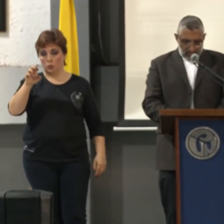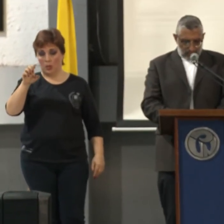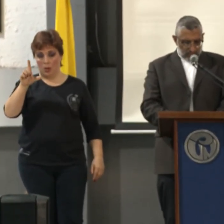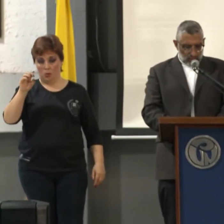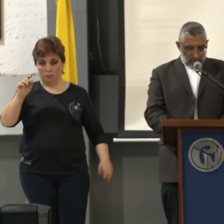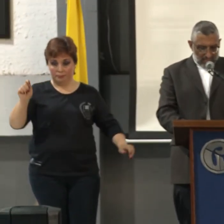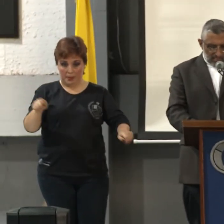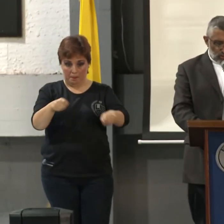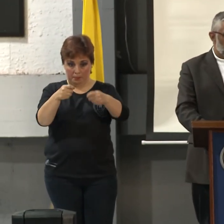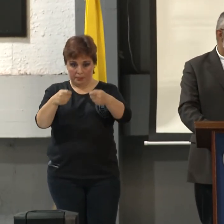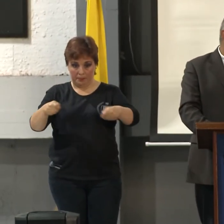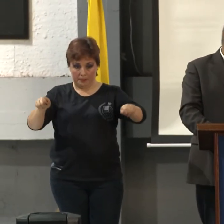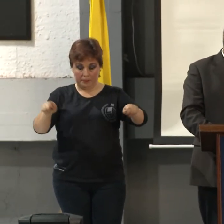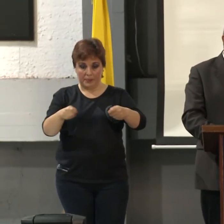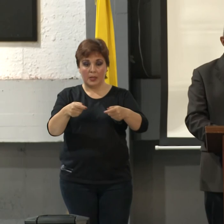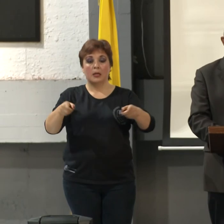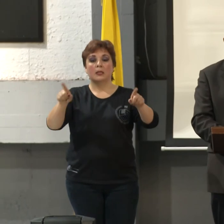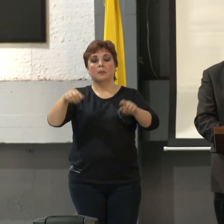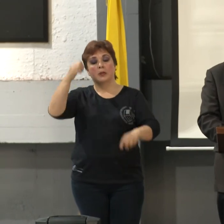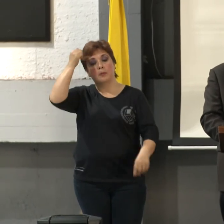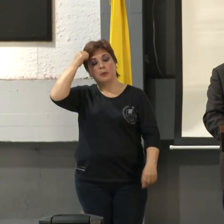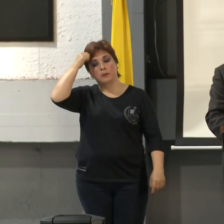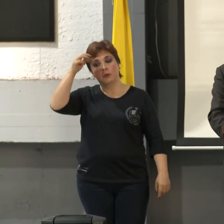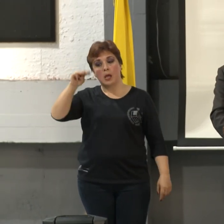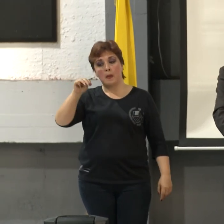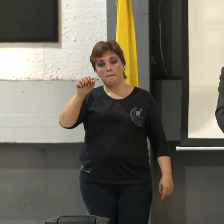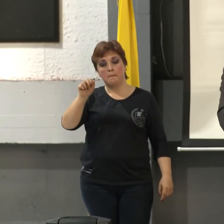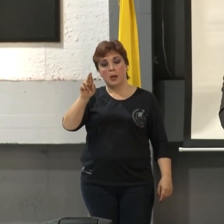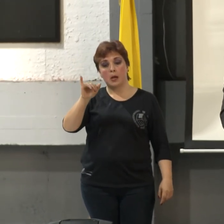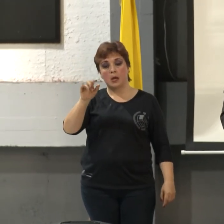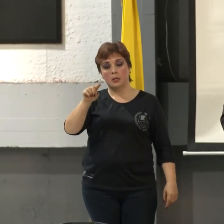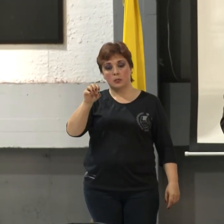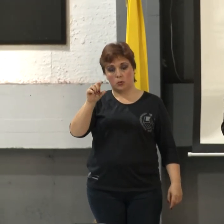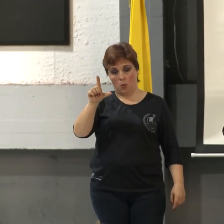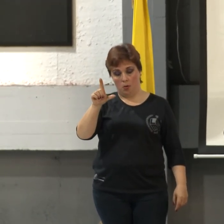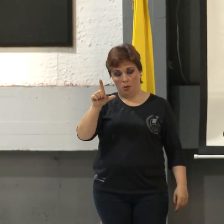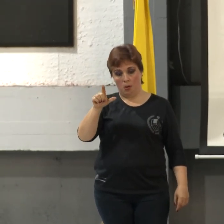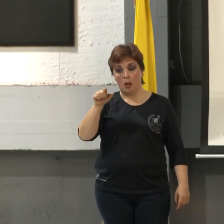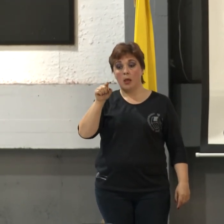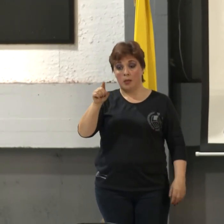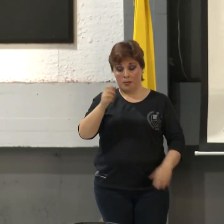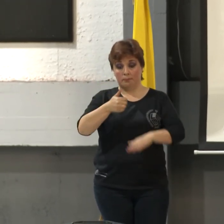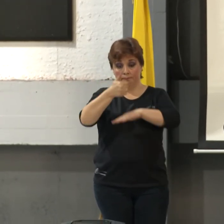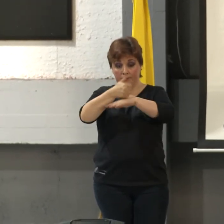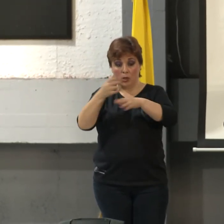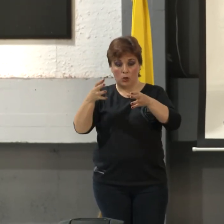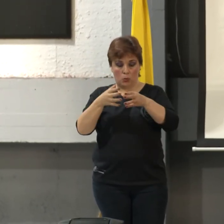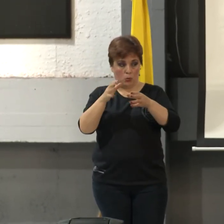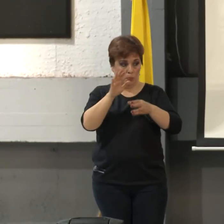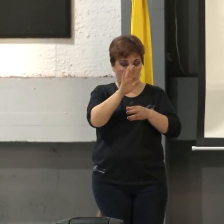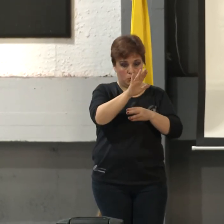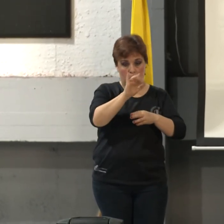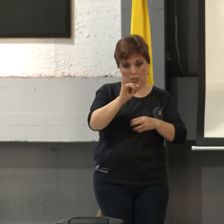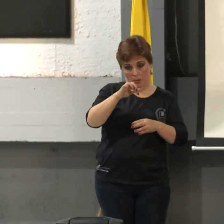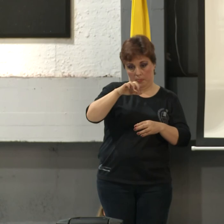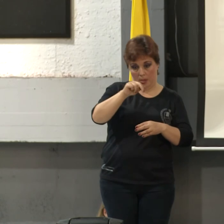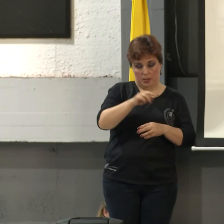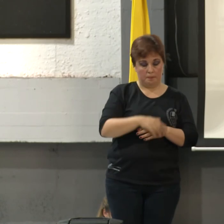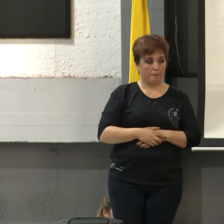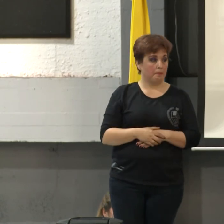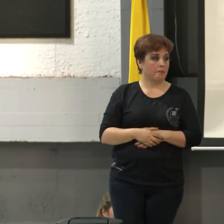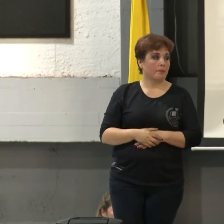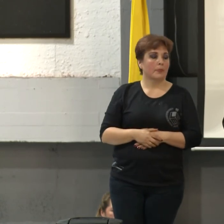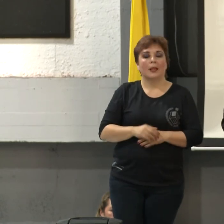la profesora marisol cobos la coordinadora de la sección de educación especial del instituto pedagógico nacional